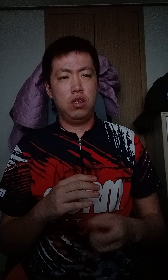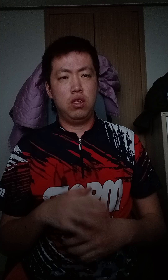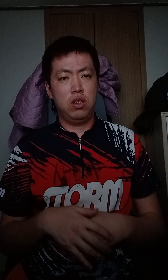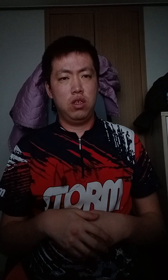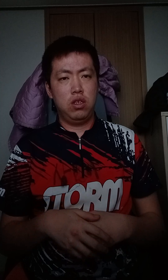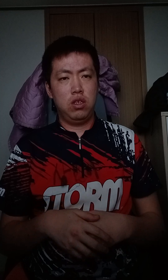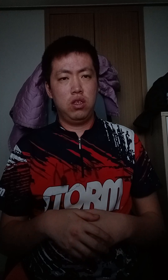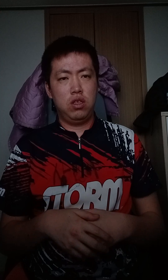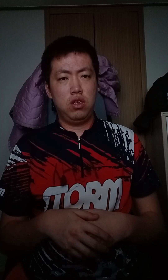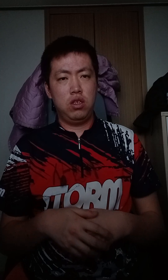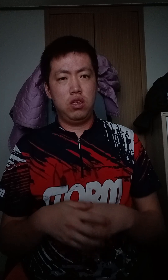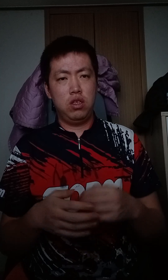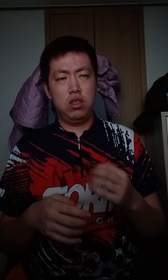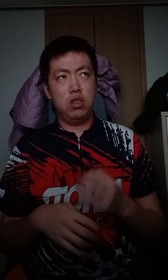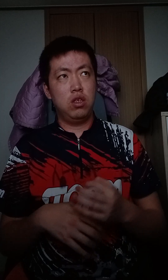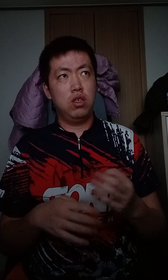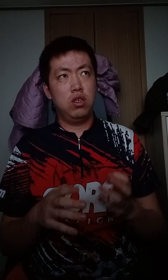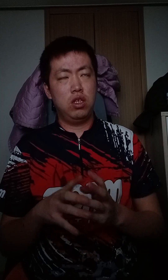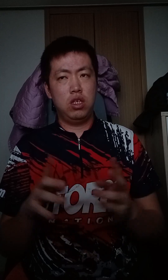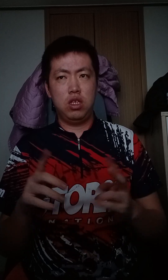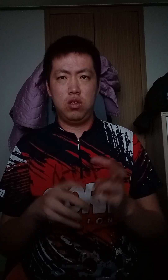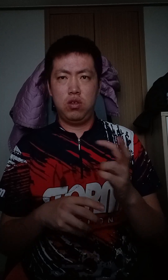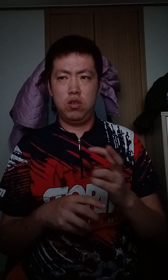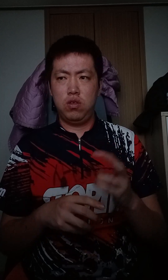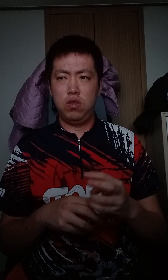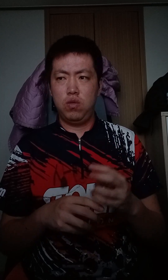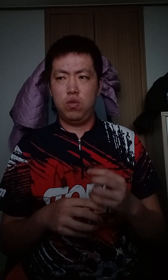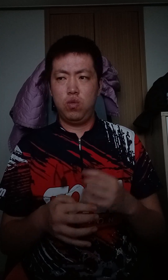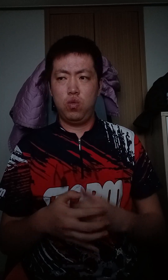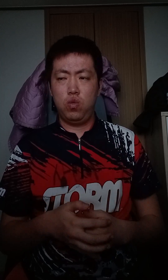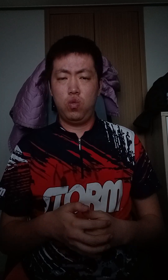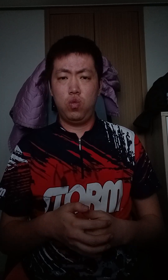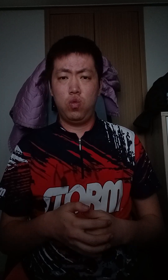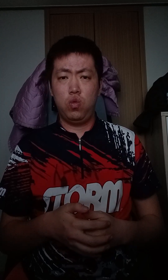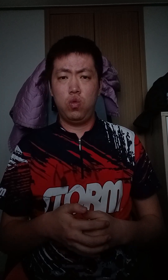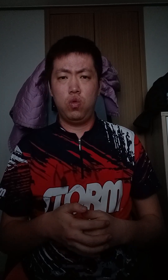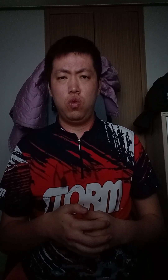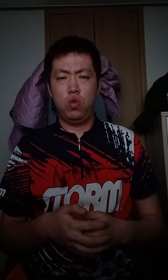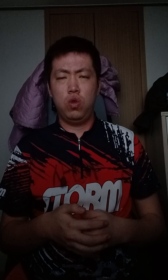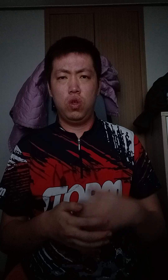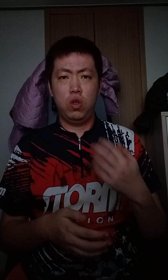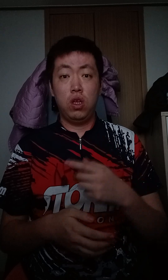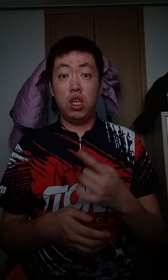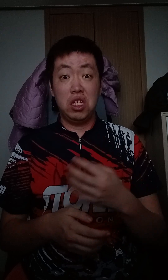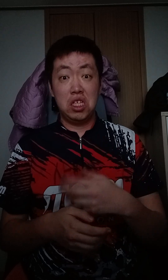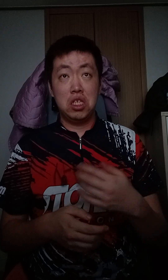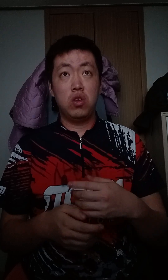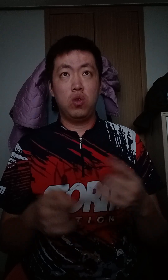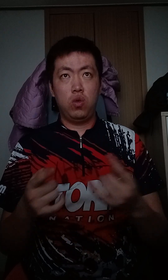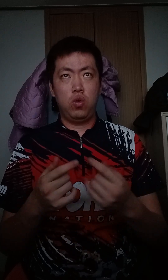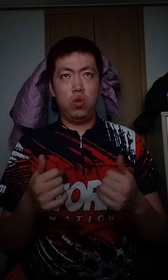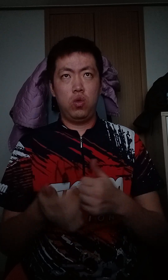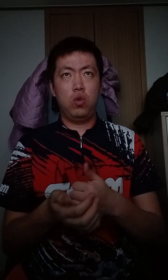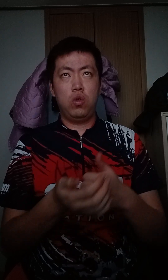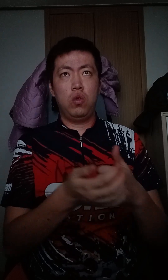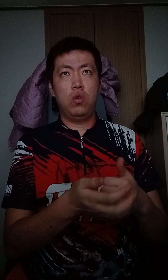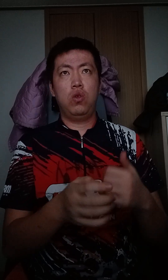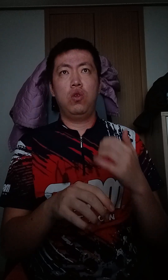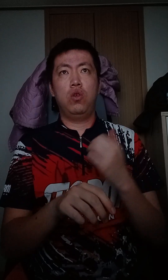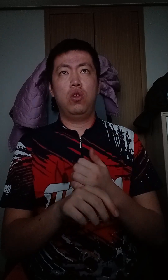봅니다. 실제로 저런 행동을 갖다 하는 것은 이게 자신의 어떤 존재감을 드러내기 위해서 장애인을 상대로